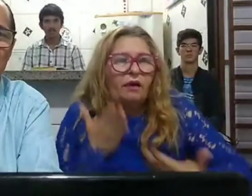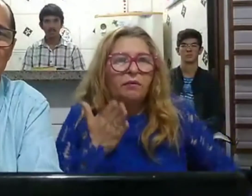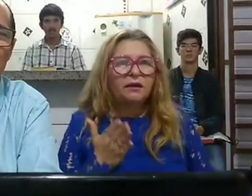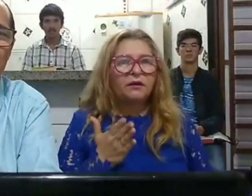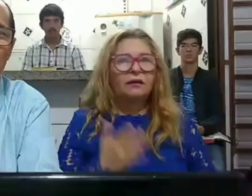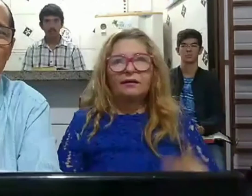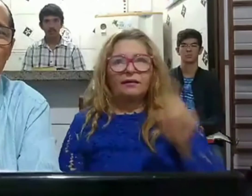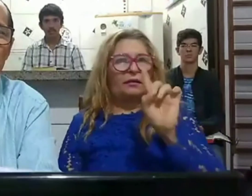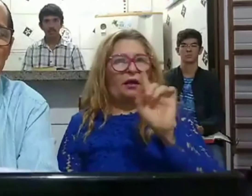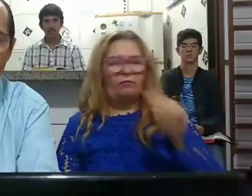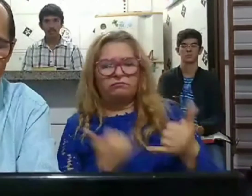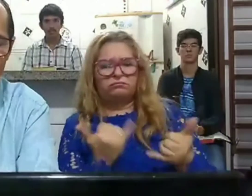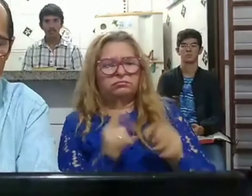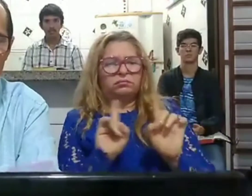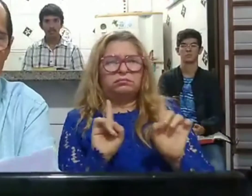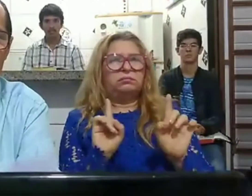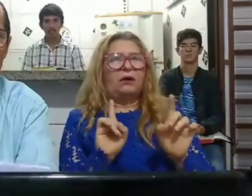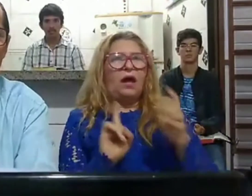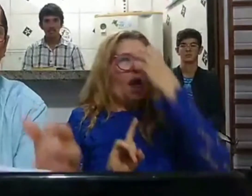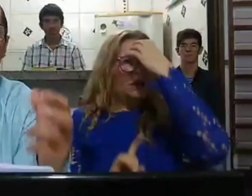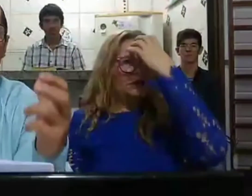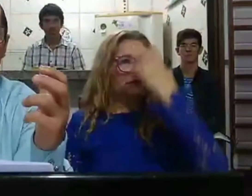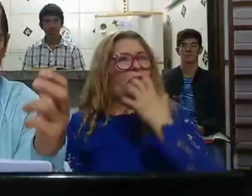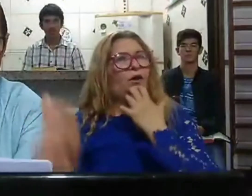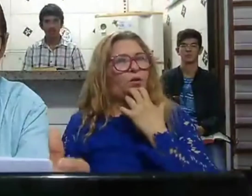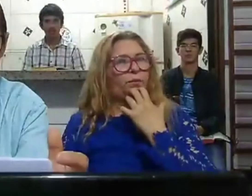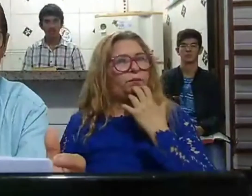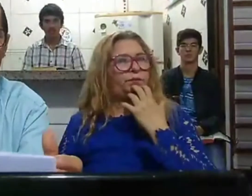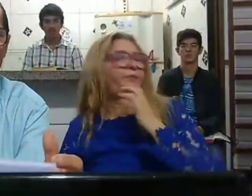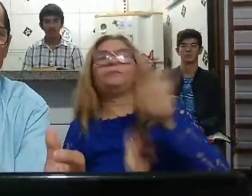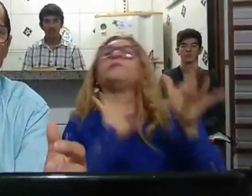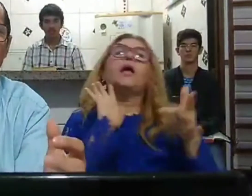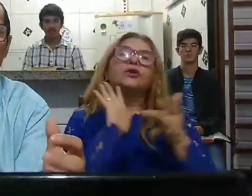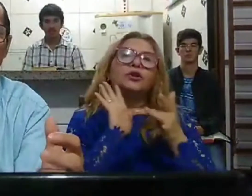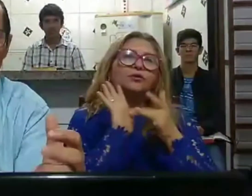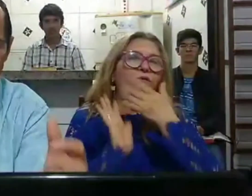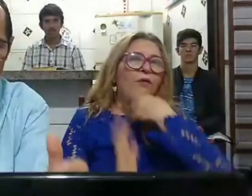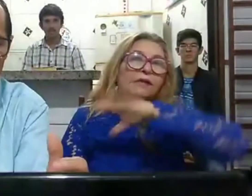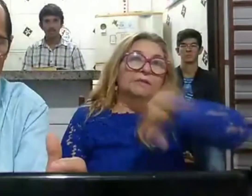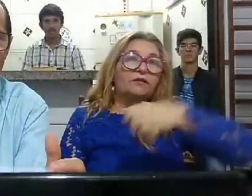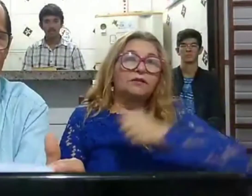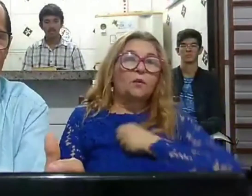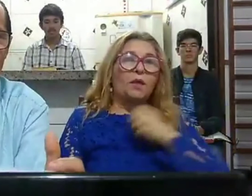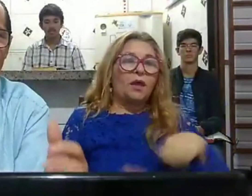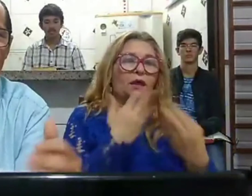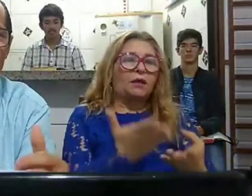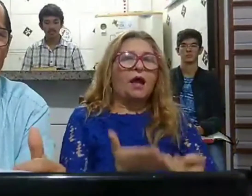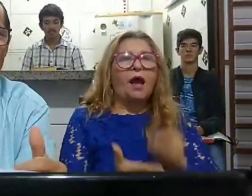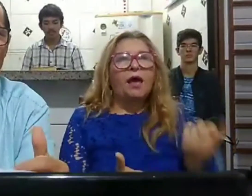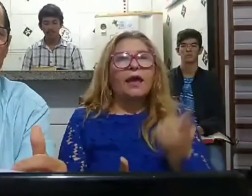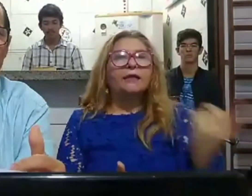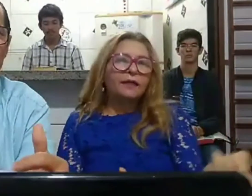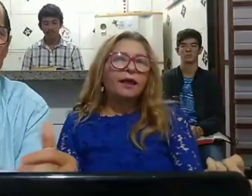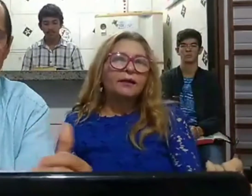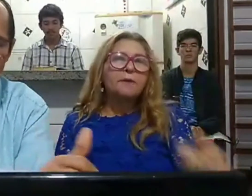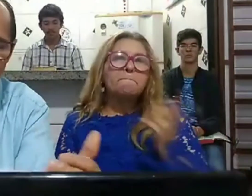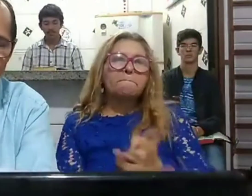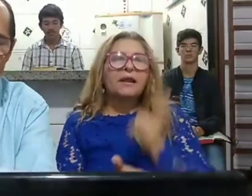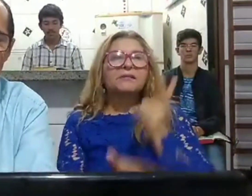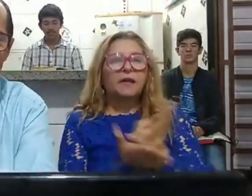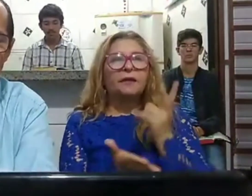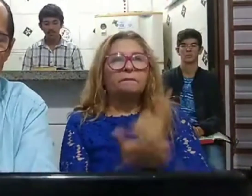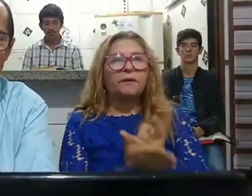pessoa que fica com esse tipo de brincadeira. Ele é um Salvador eterno. Ele é um Salvador perfeito. E a obra dele foi feita